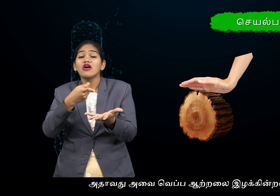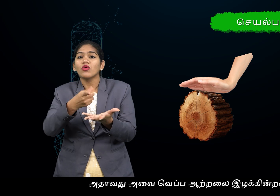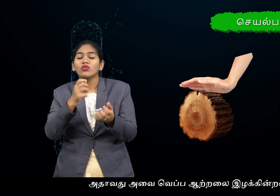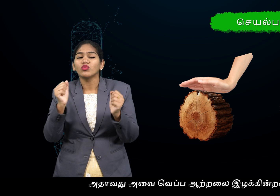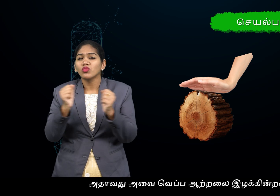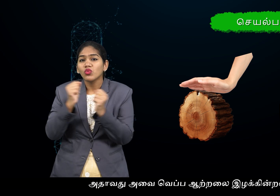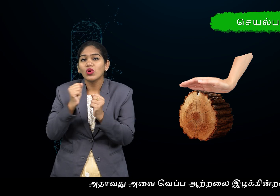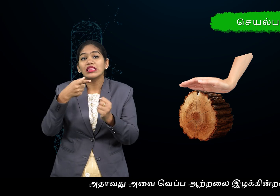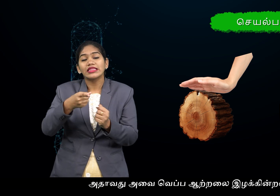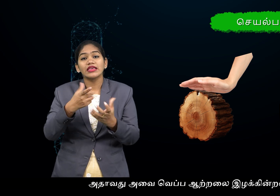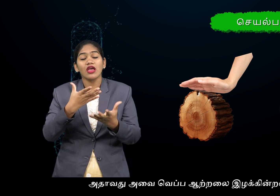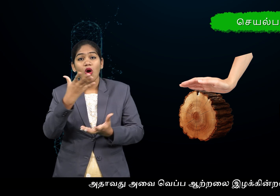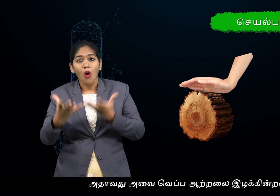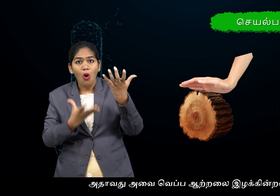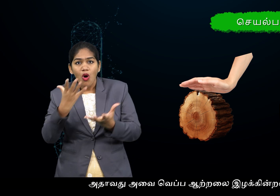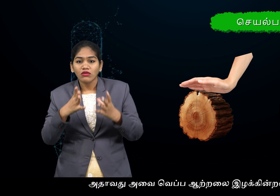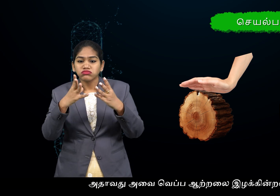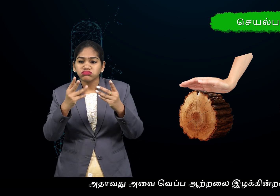அதாவது அவை வெப்ப ஆற்றலை இழக்கின்றன.